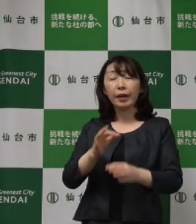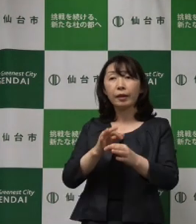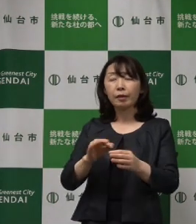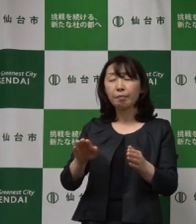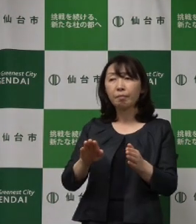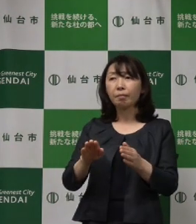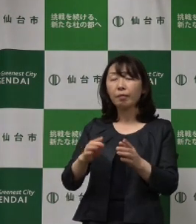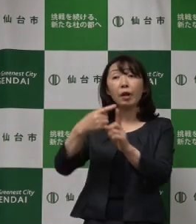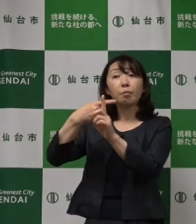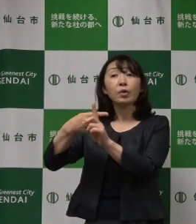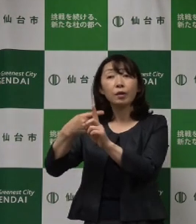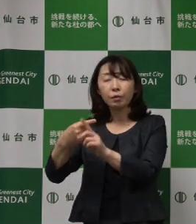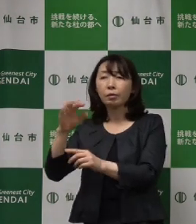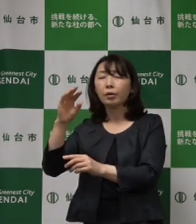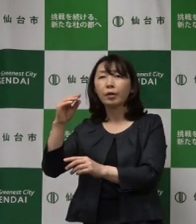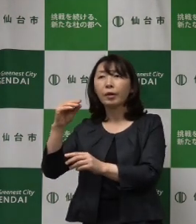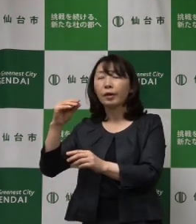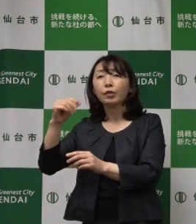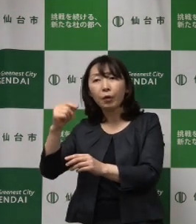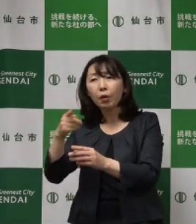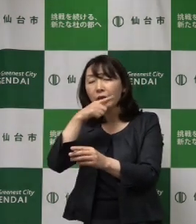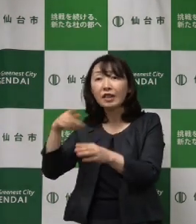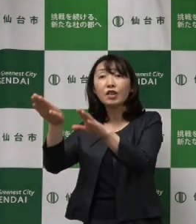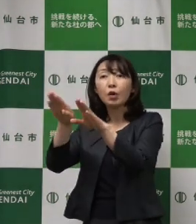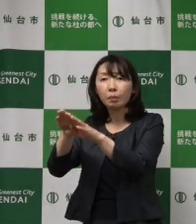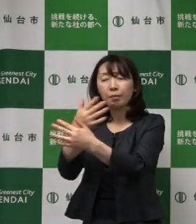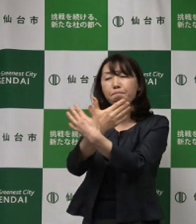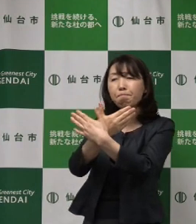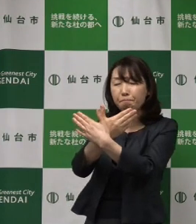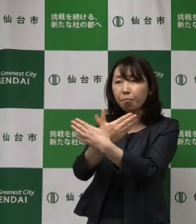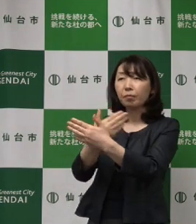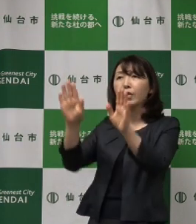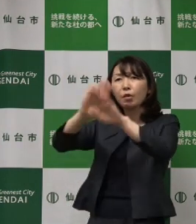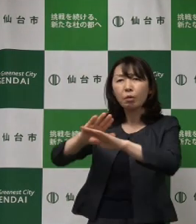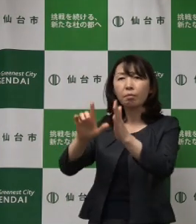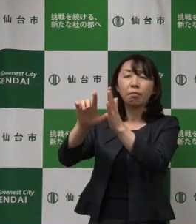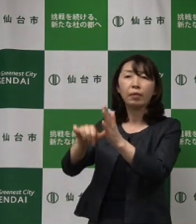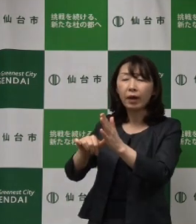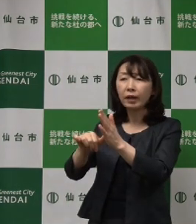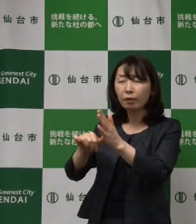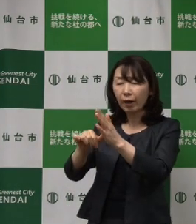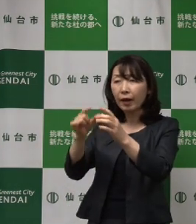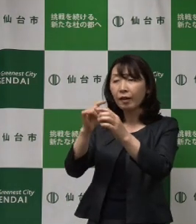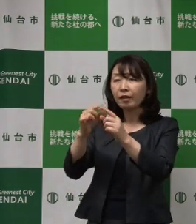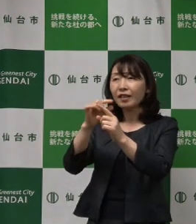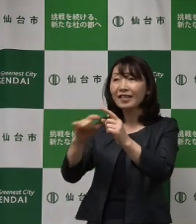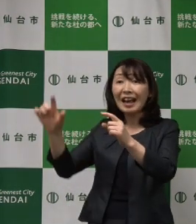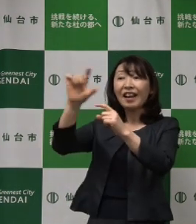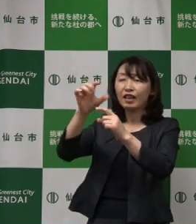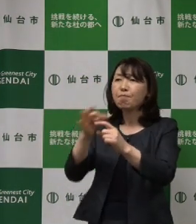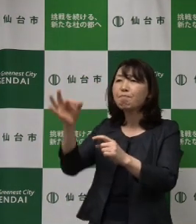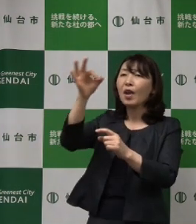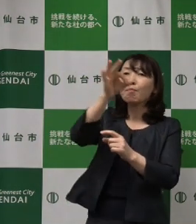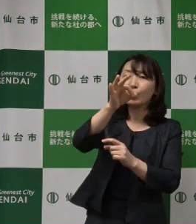外ですとか休日などにはもっとアップするという形で折り合いがついた、国と折り合いがついたというふうに認識しています